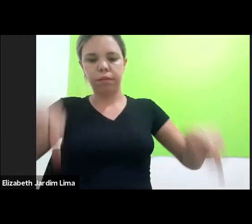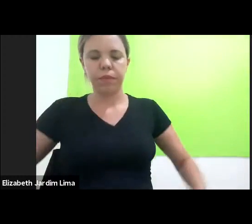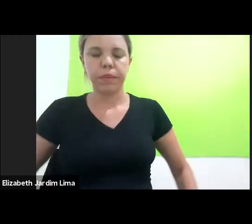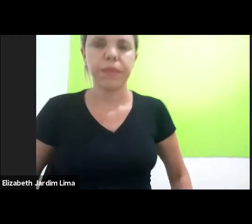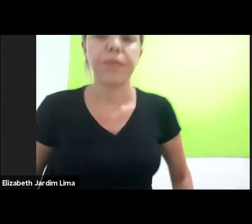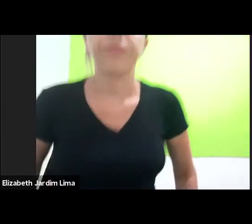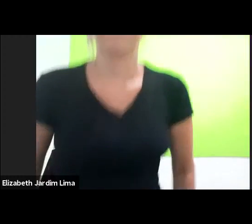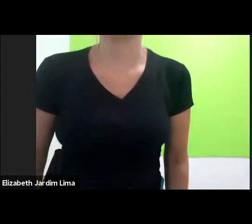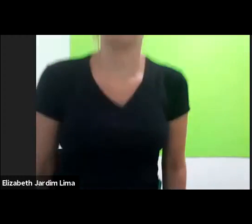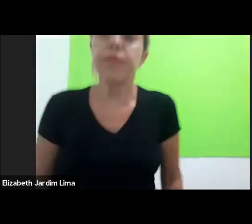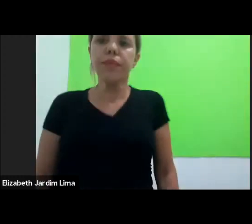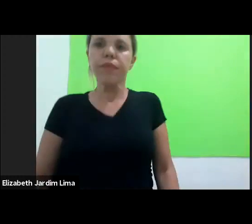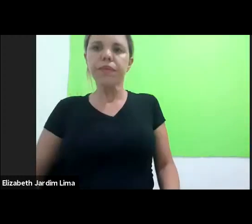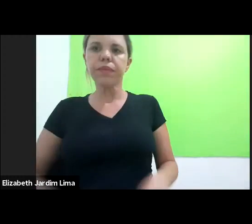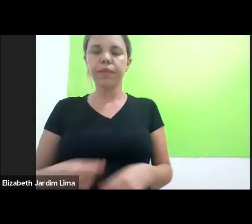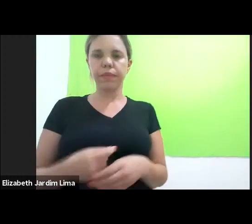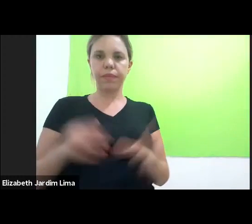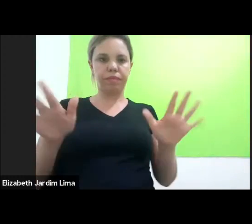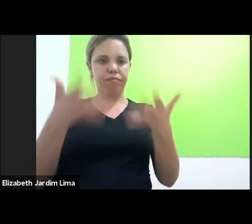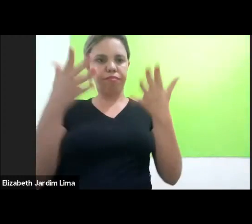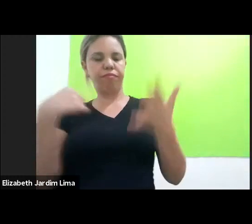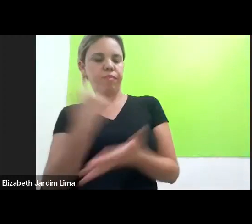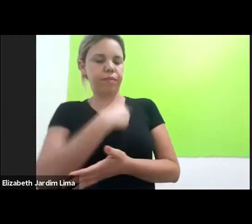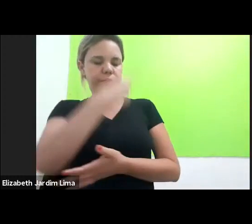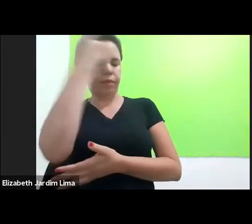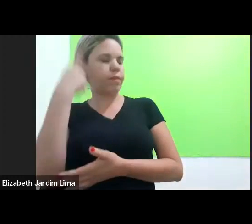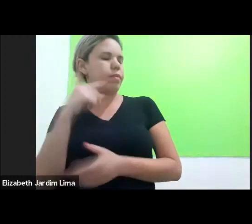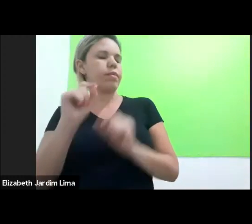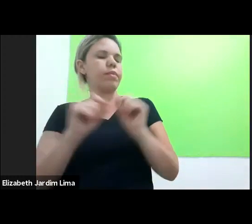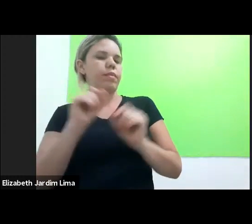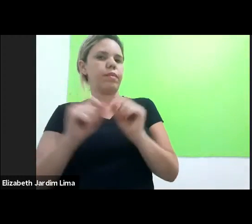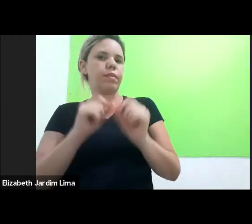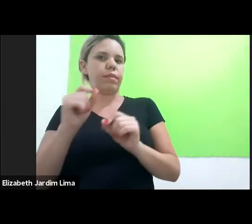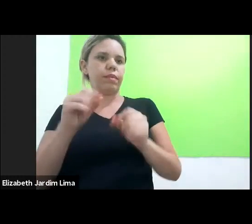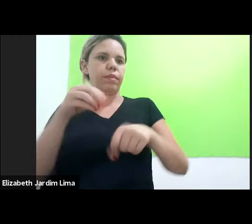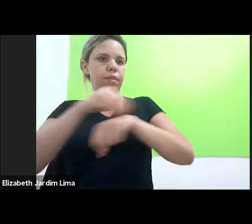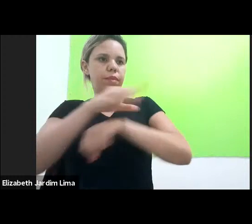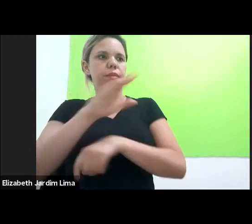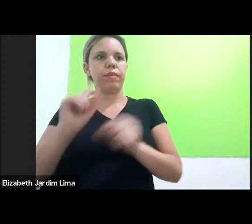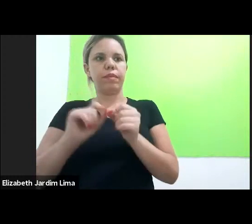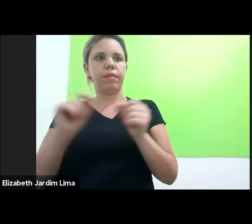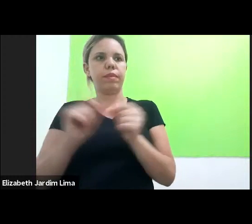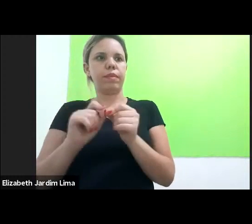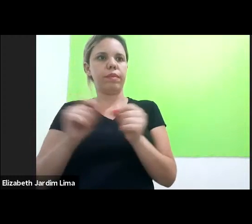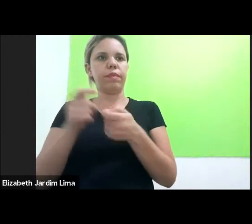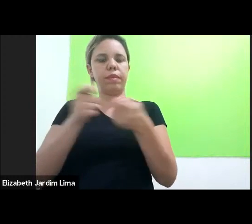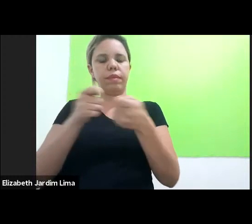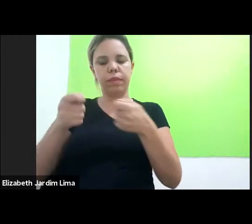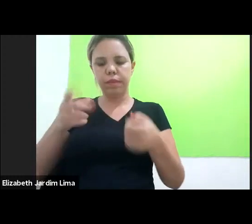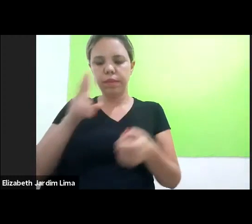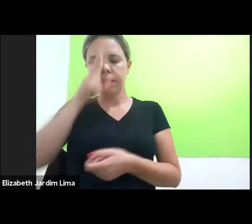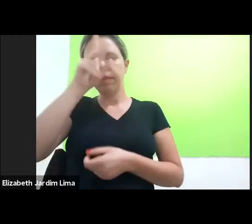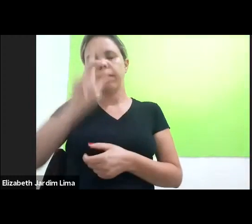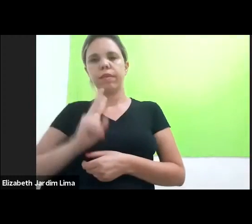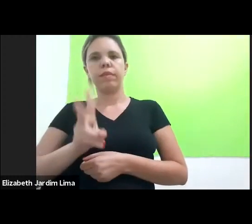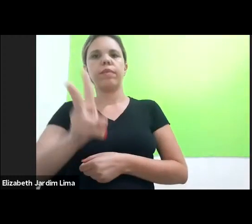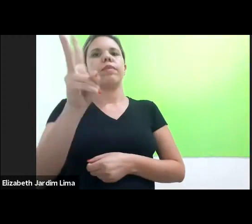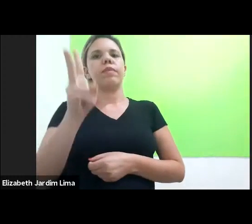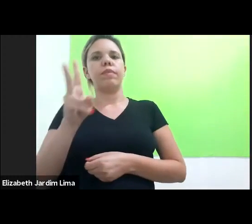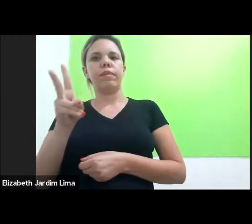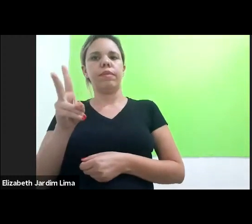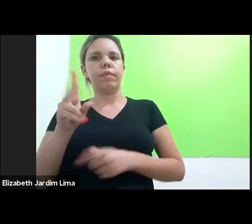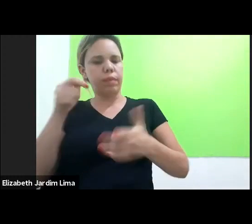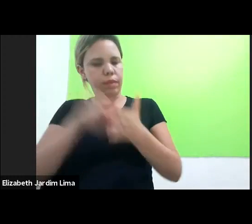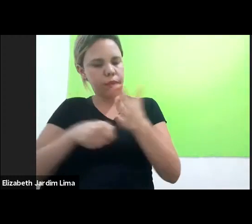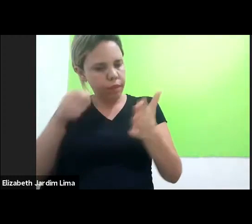foi muito incentivador no sentido de me trazer, né? De me dar força para seguir nessas lutas,